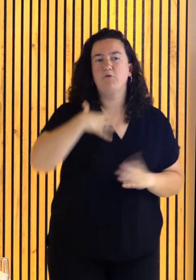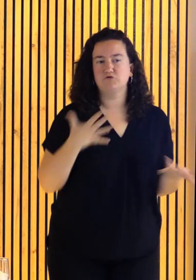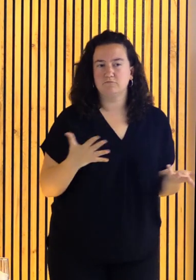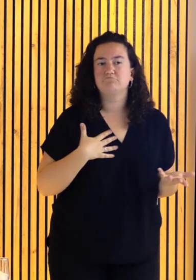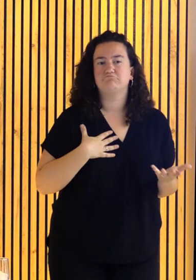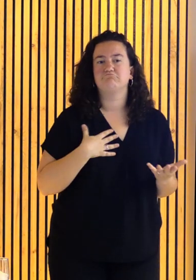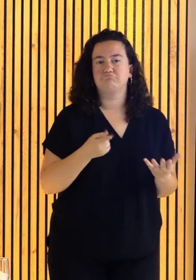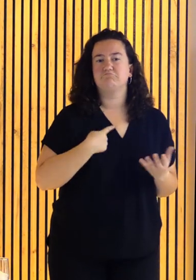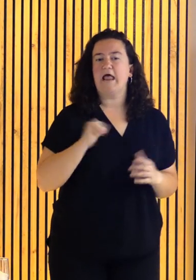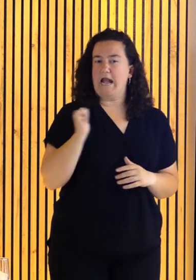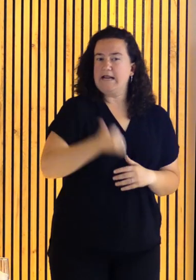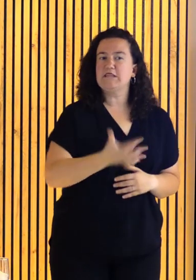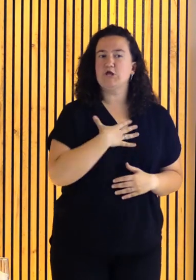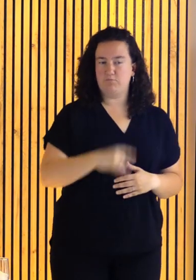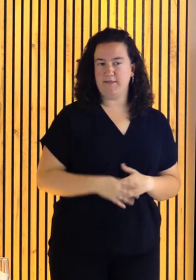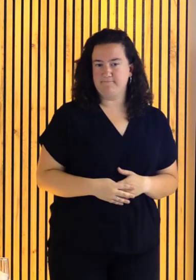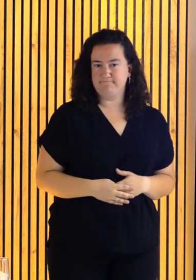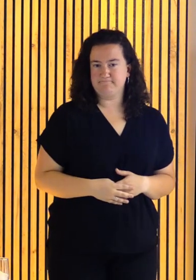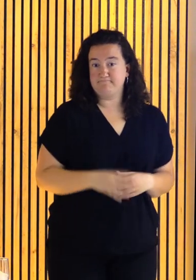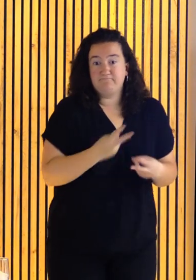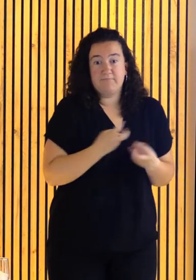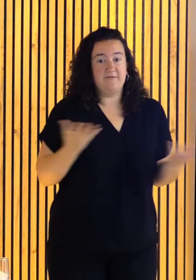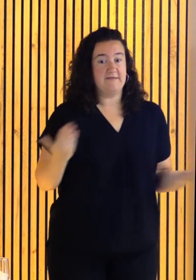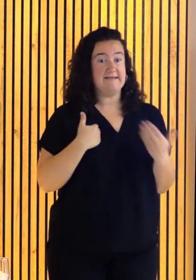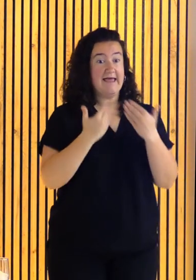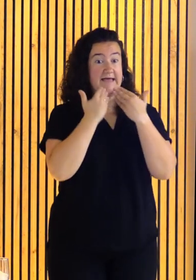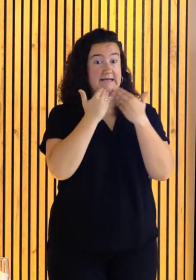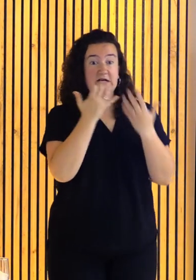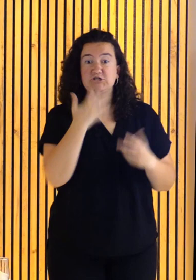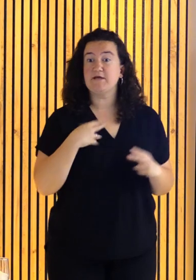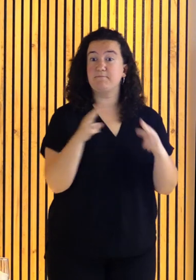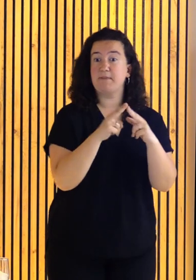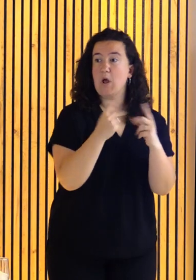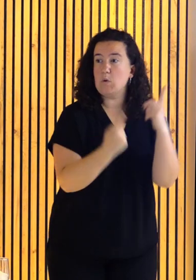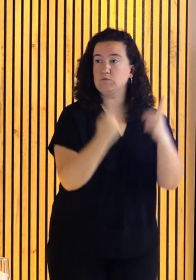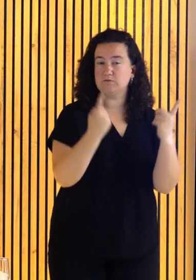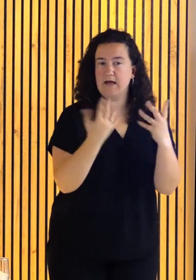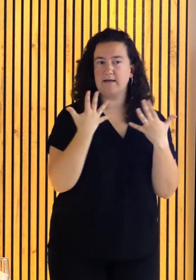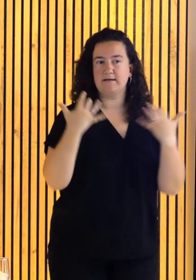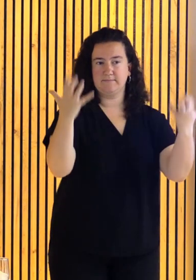Orduan, ba, hori zen. Eskerrik asko eta galdera ema balin badukazue, ba.